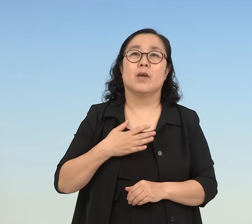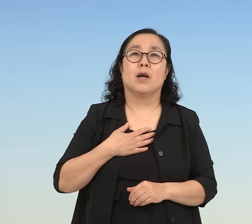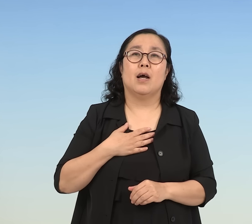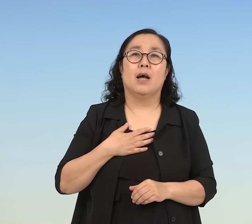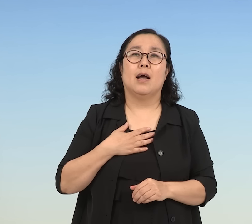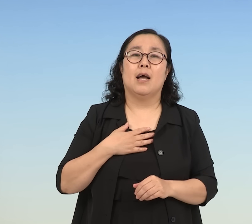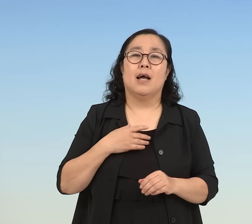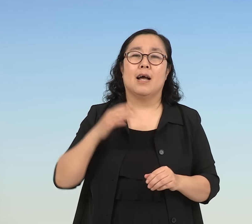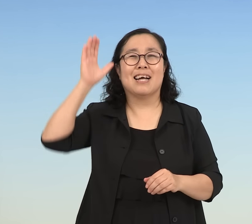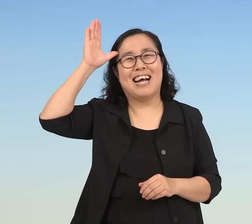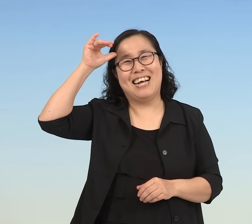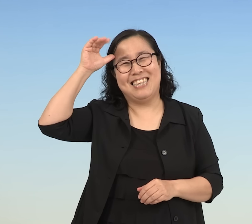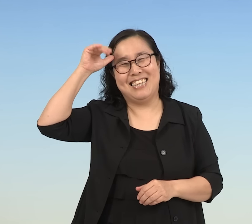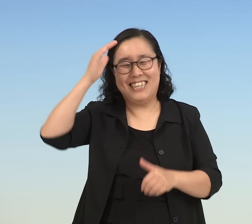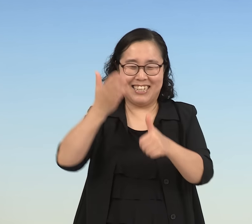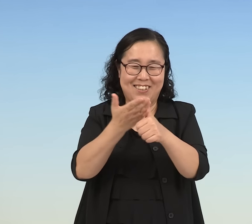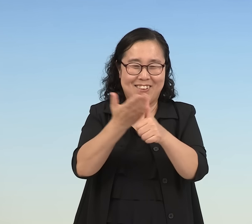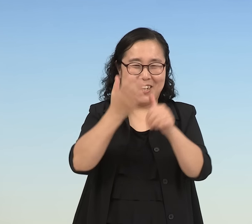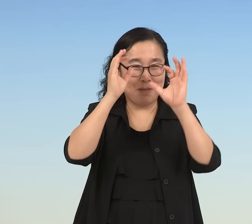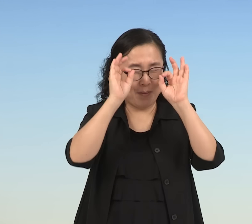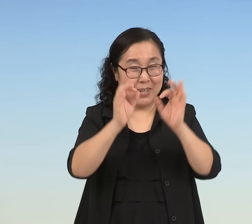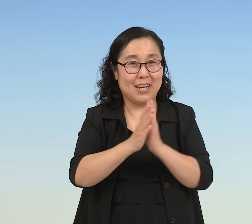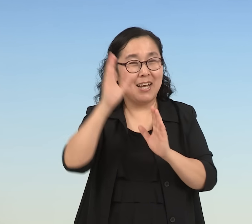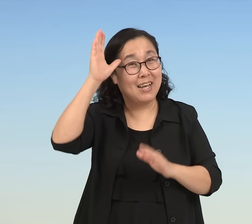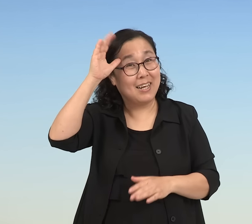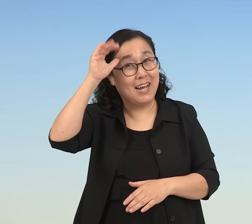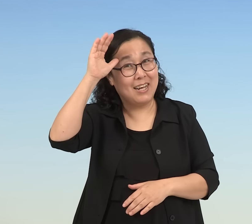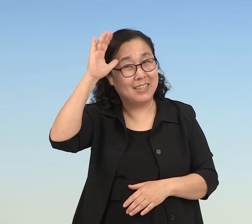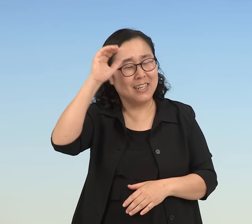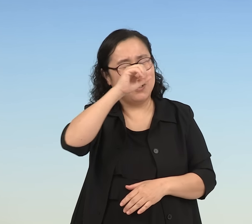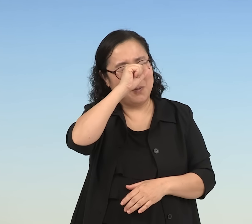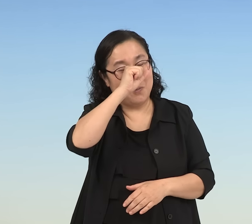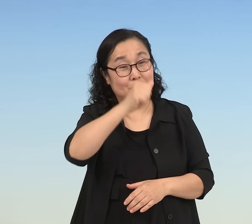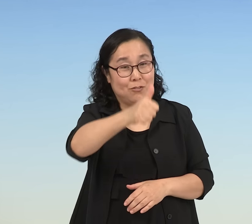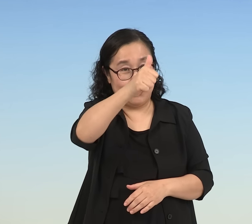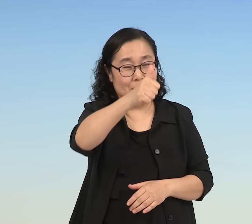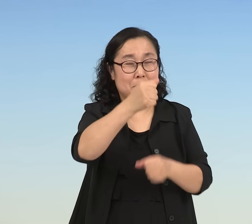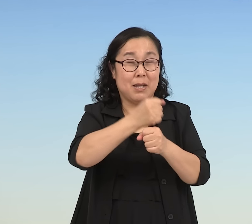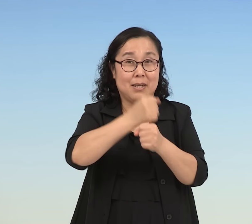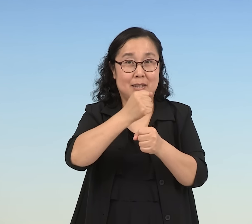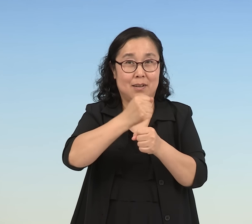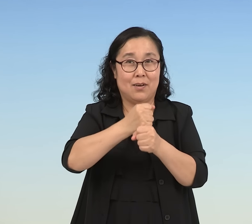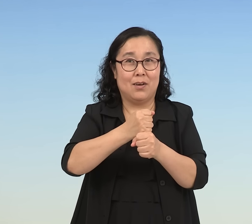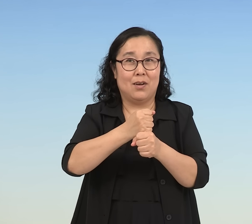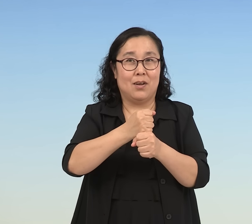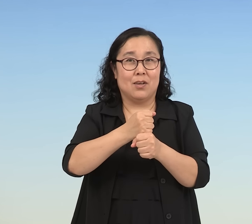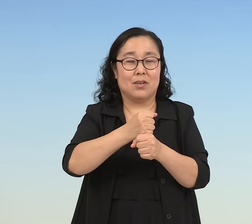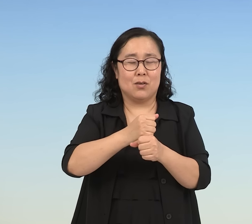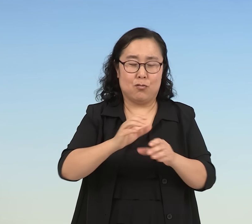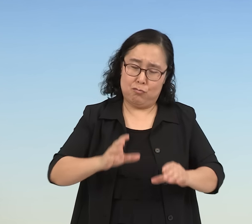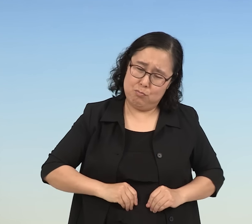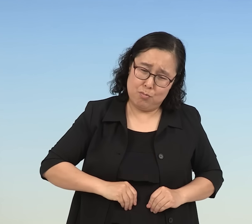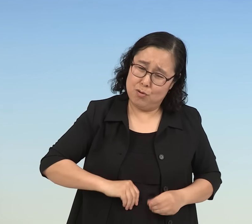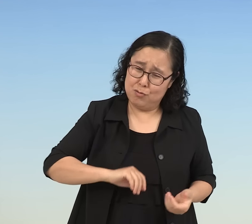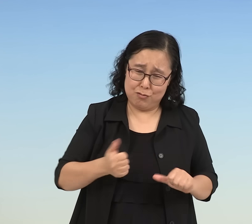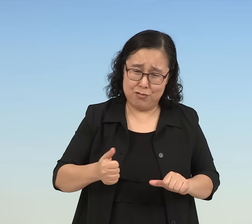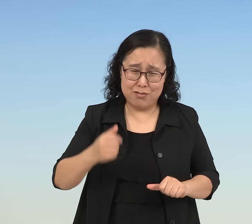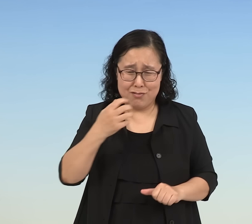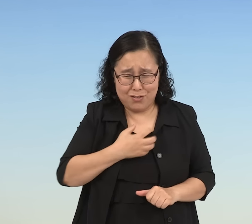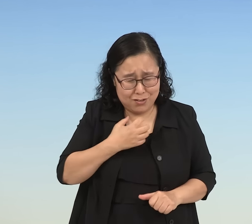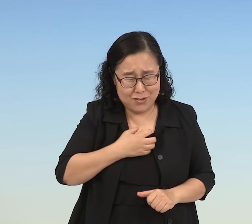제가 강아지를 키우다 보니까 이 강아지가 말이에요, 좋은 주인을 만나가지고 이제 우리 집 강아지는 평생 굶어 죽을